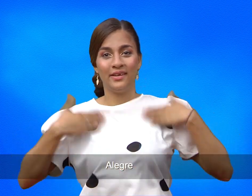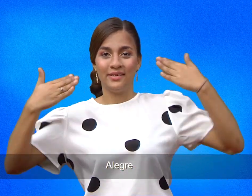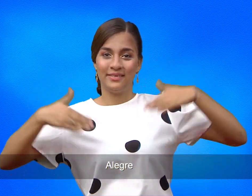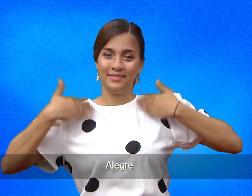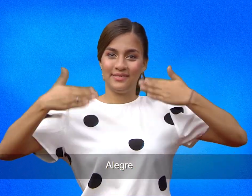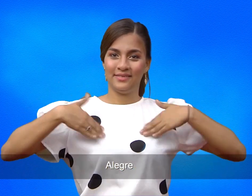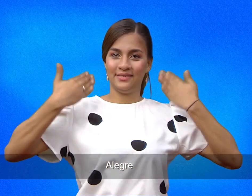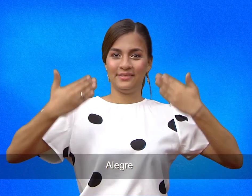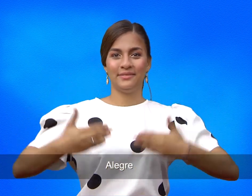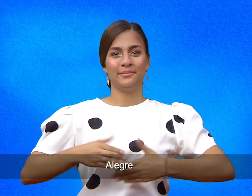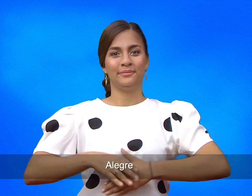Alegre.